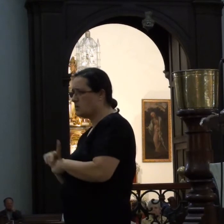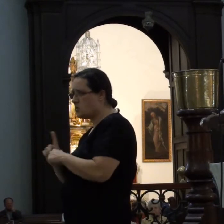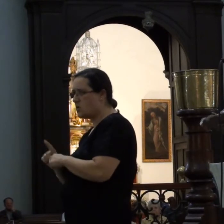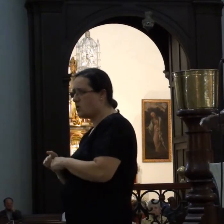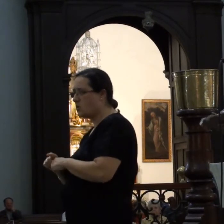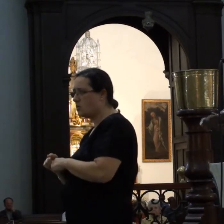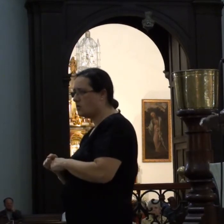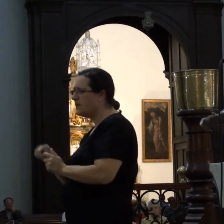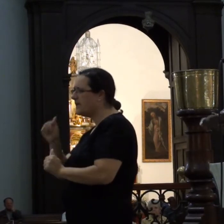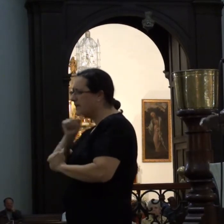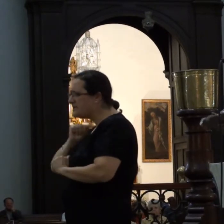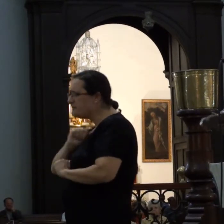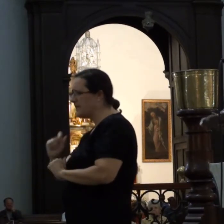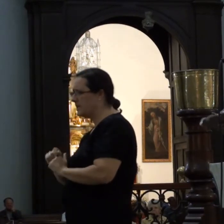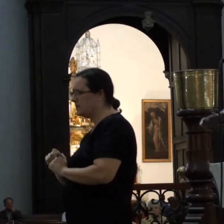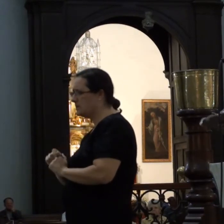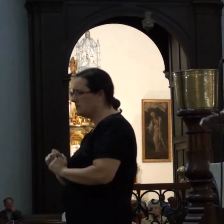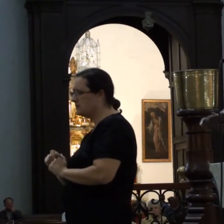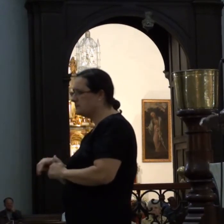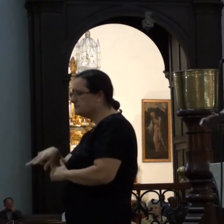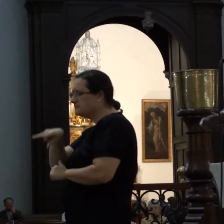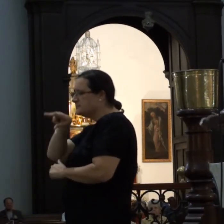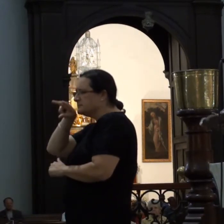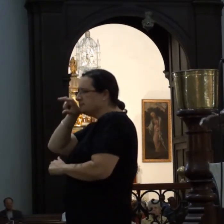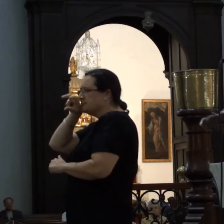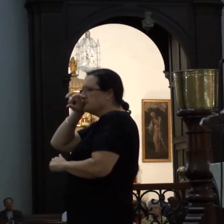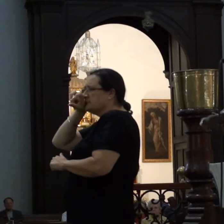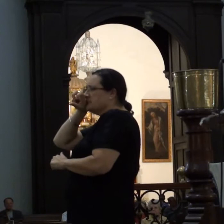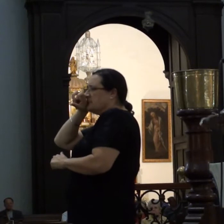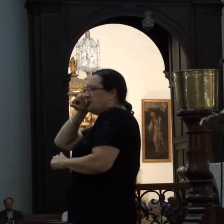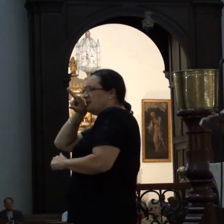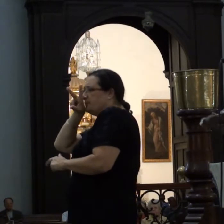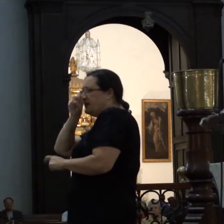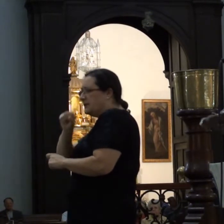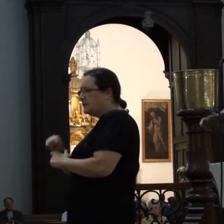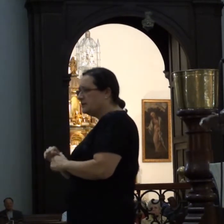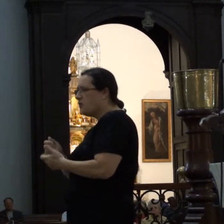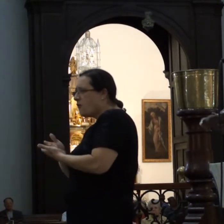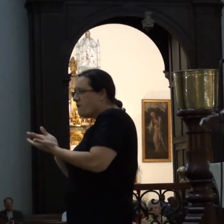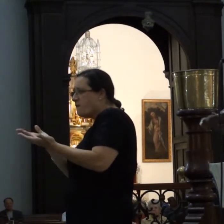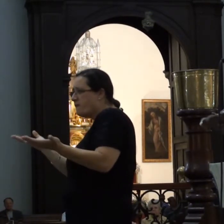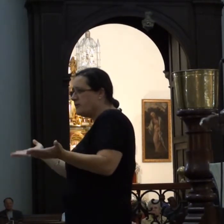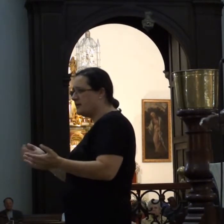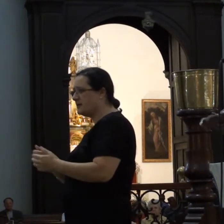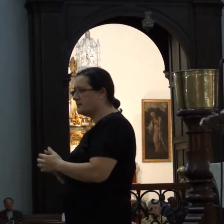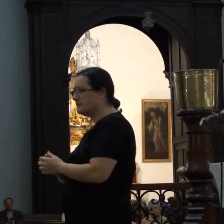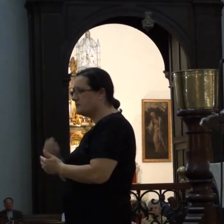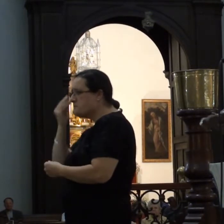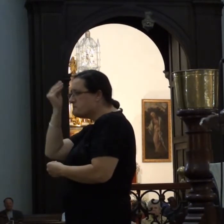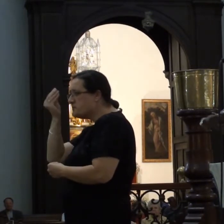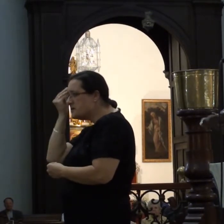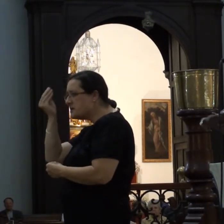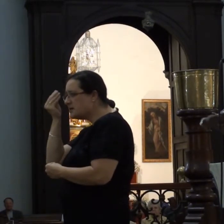aguante respira con la confiada profundidad que respiraste el día del mundo